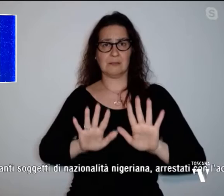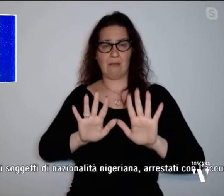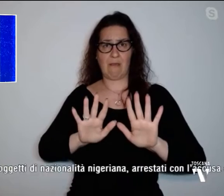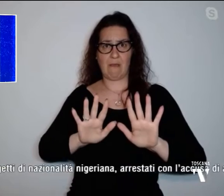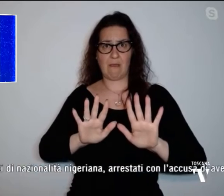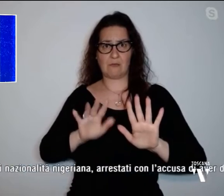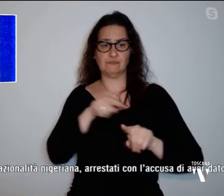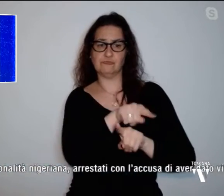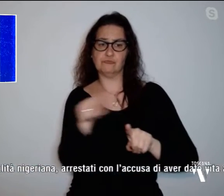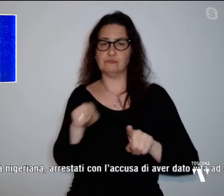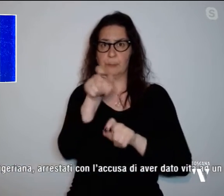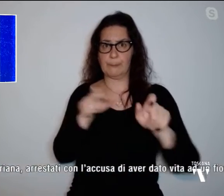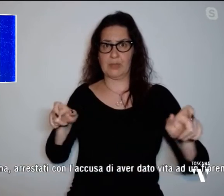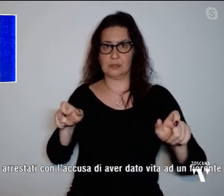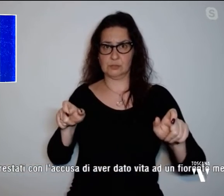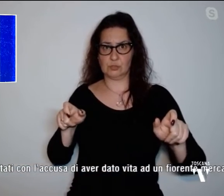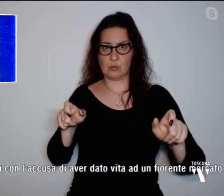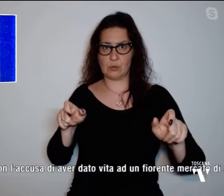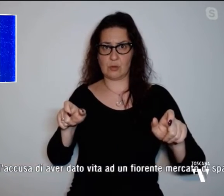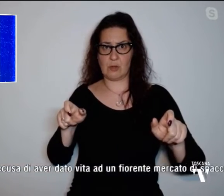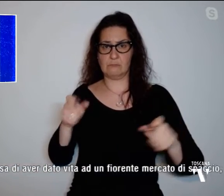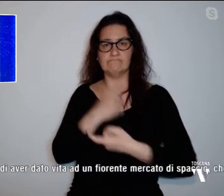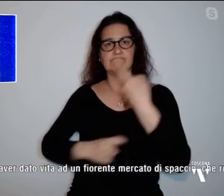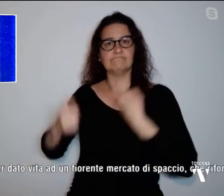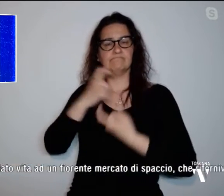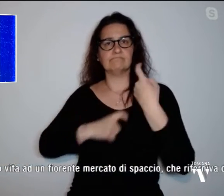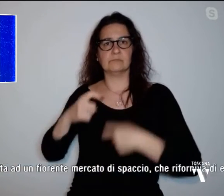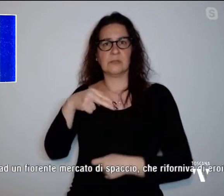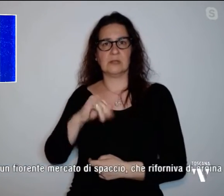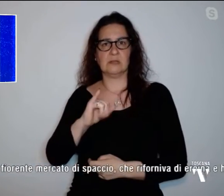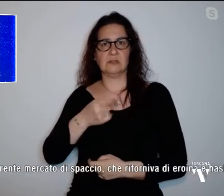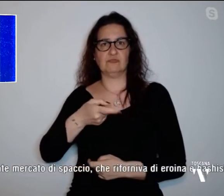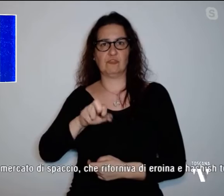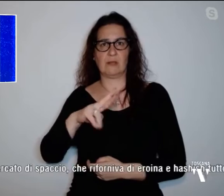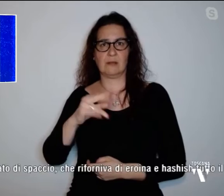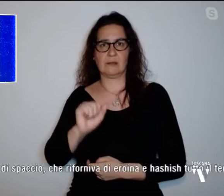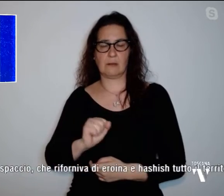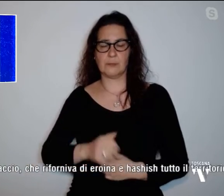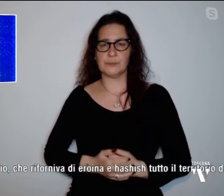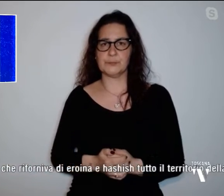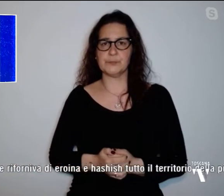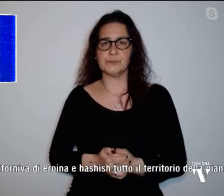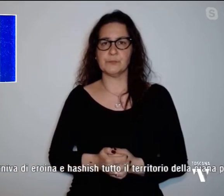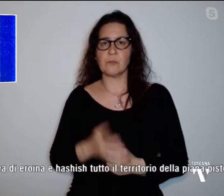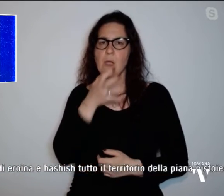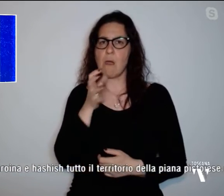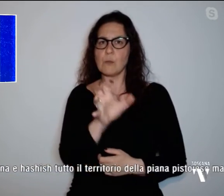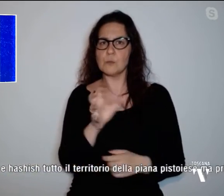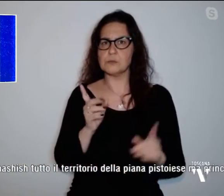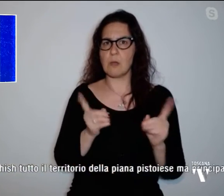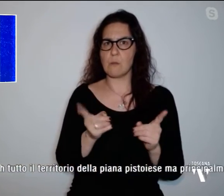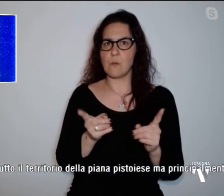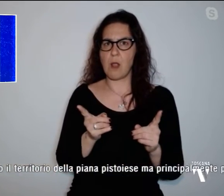di altrettanti soggetti di nazionalità nigeriana, arrestati con l'accusa di aver dato vita ad